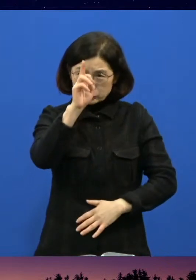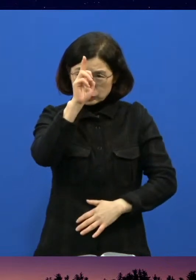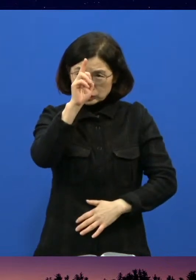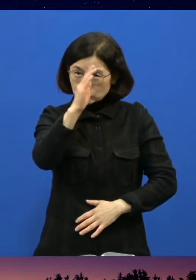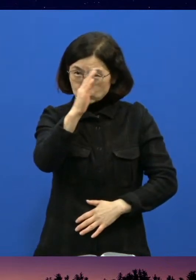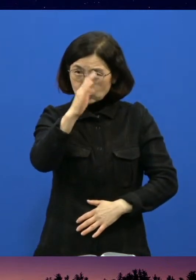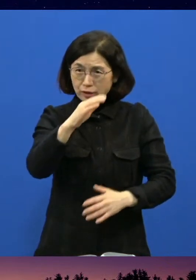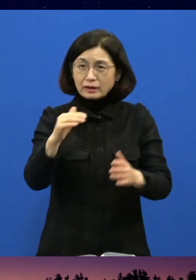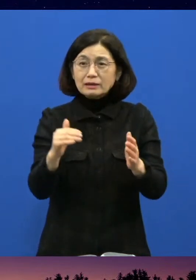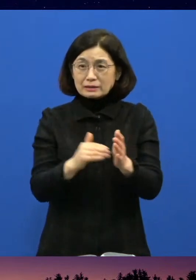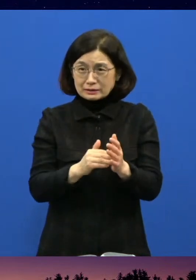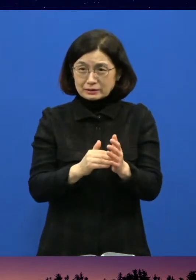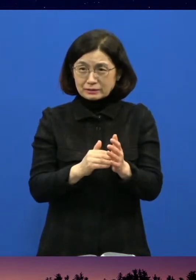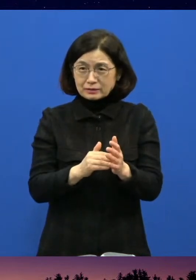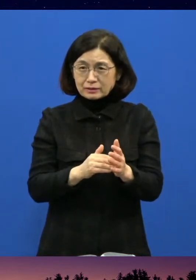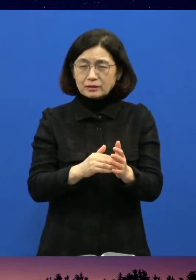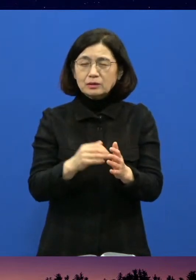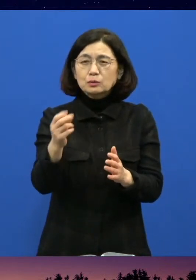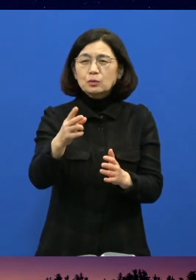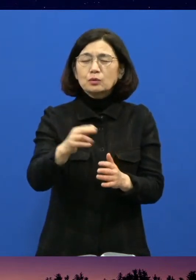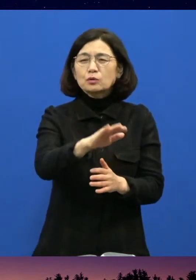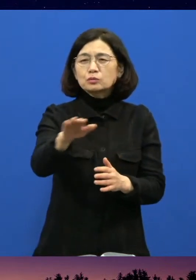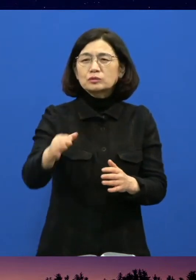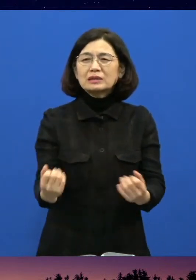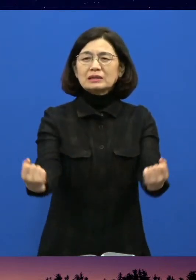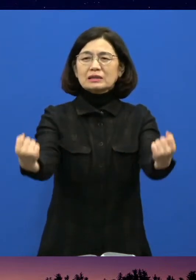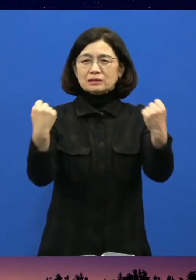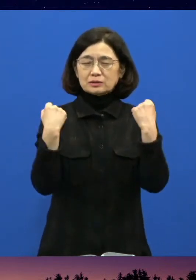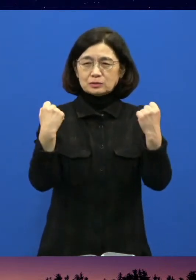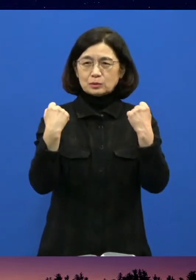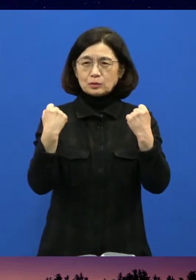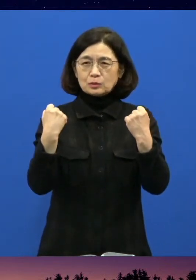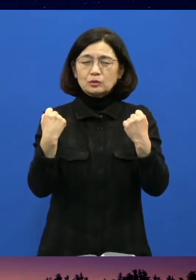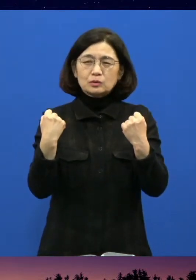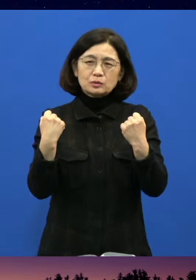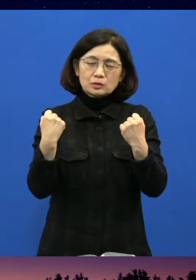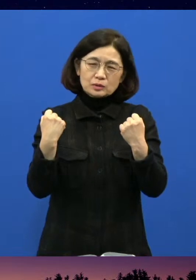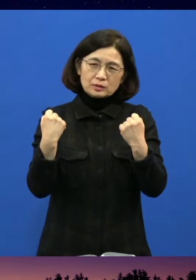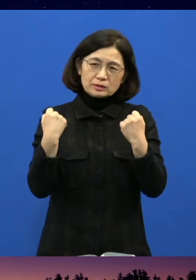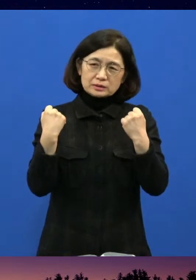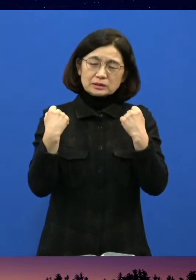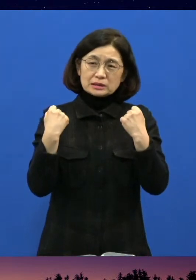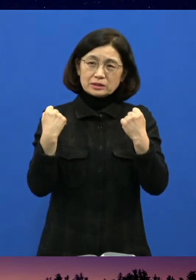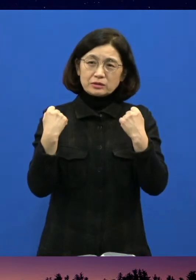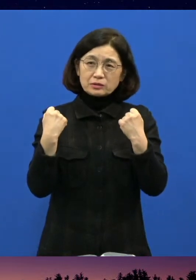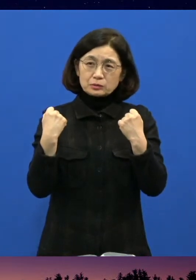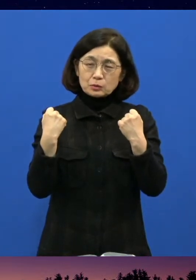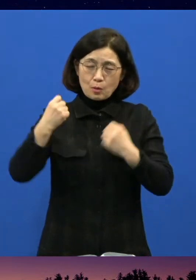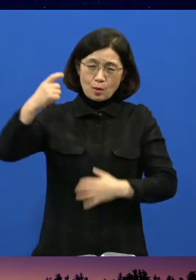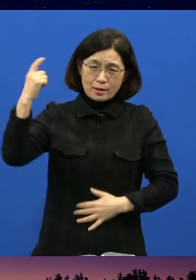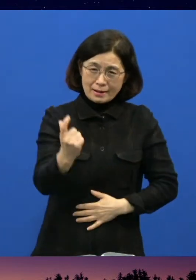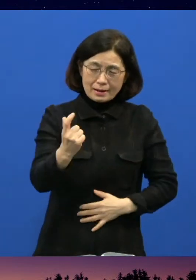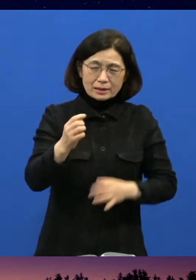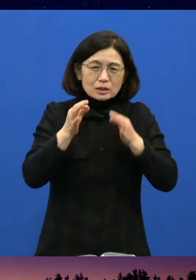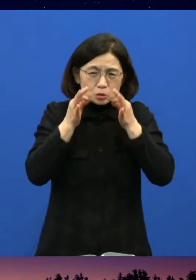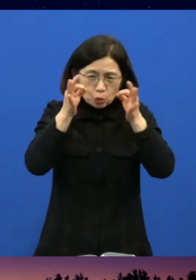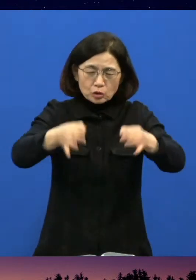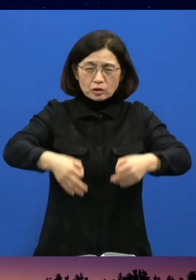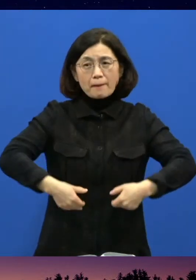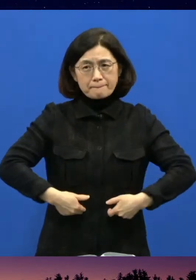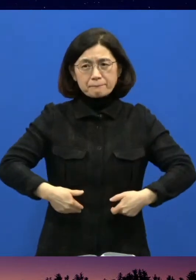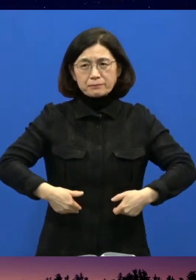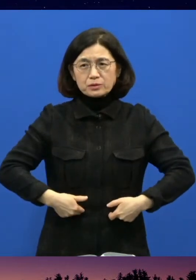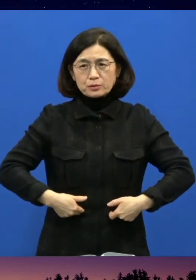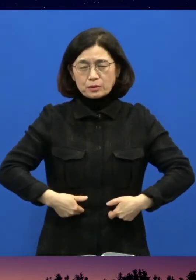되지 않도록 여러분들 스스로 노력하셔야 됩니다. 나중에 하려고 하면 이게 너무 떨어져 있으면 안 올라온단 말이죠. 그래서